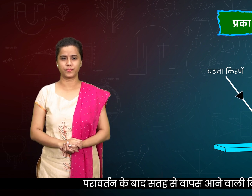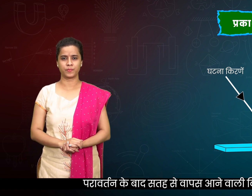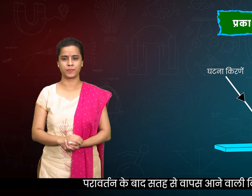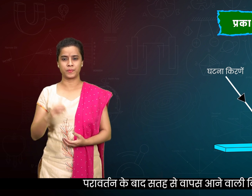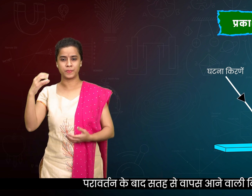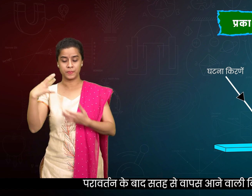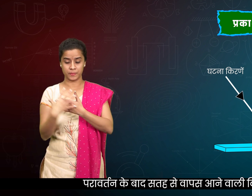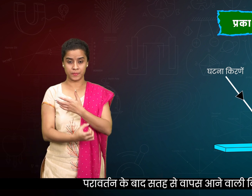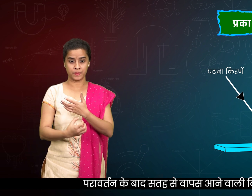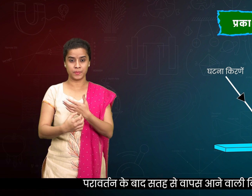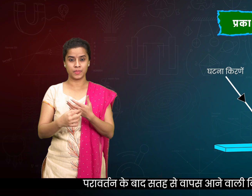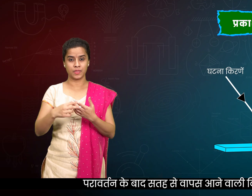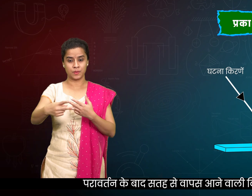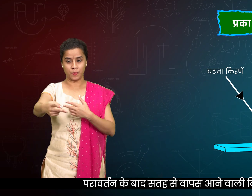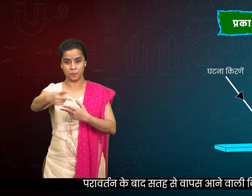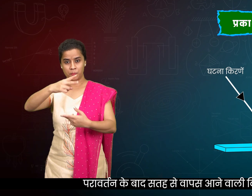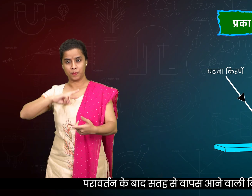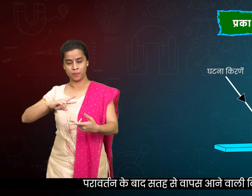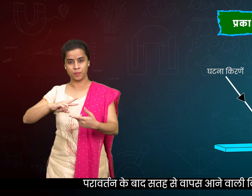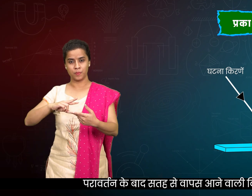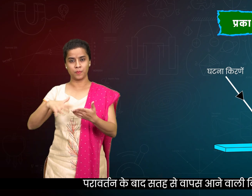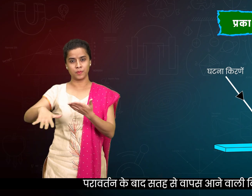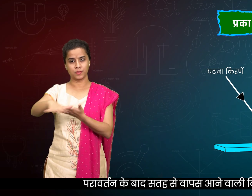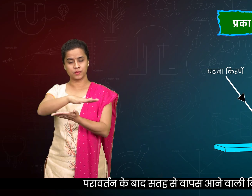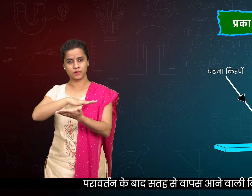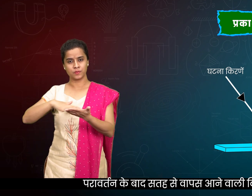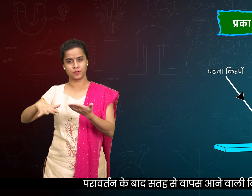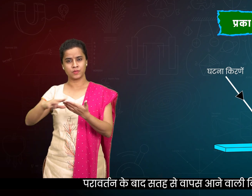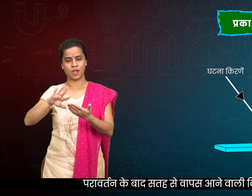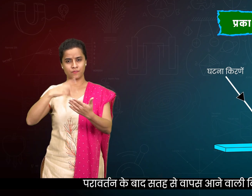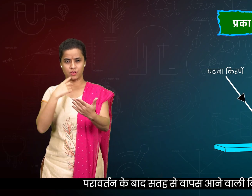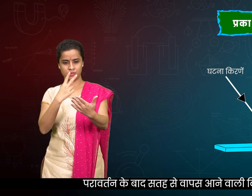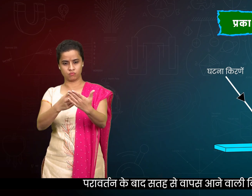परावर्तन के बाद सतह से वापस आने वाली किरण को